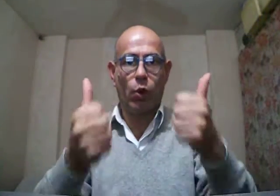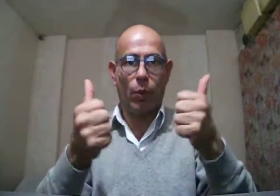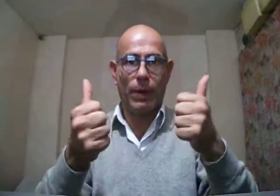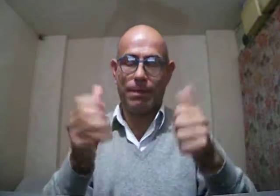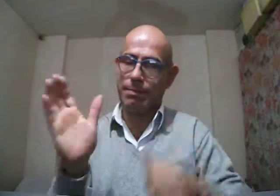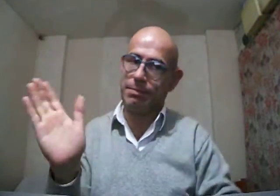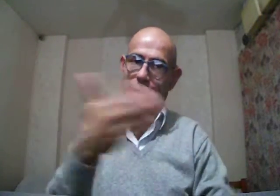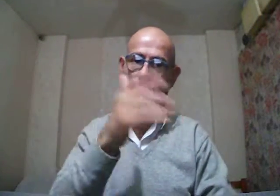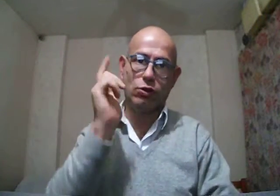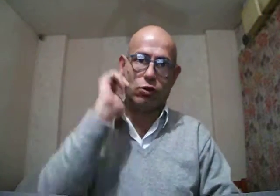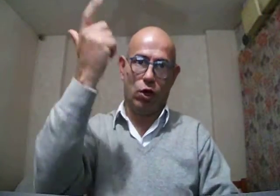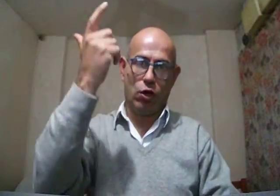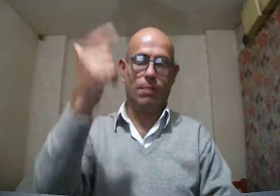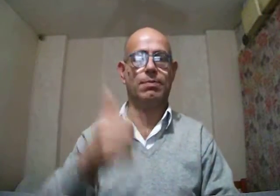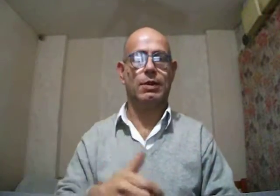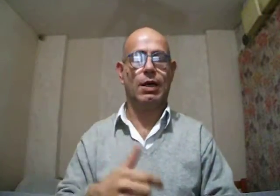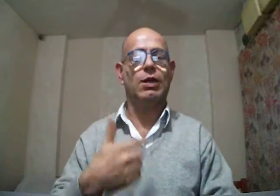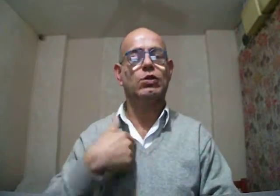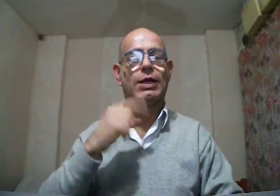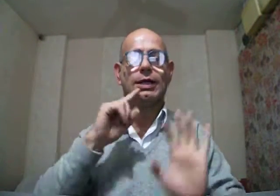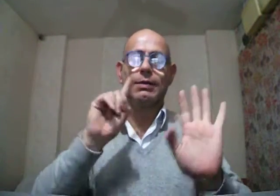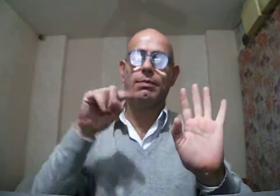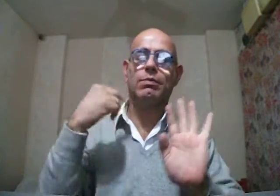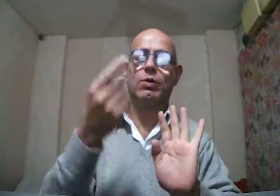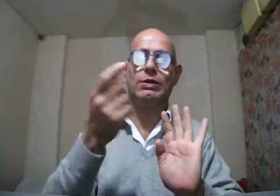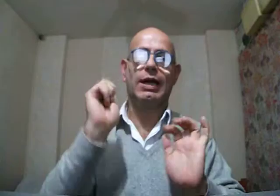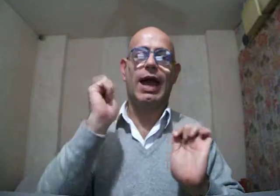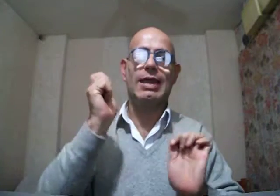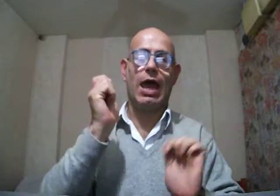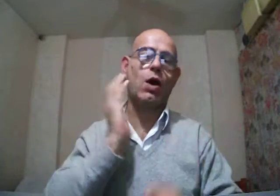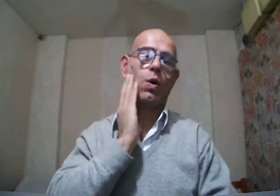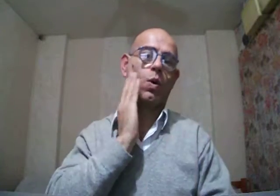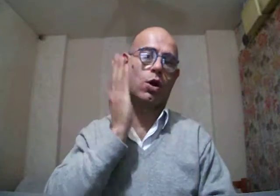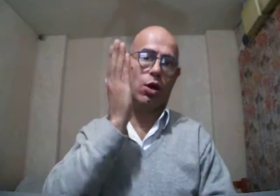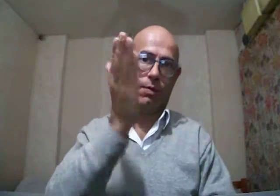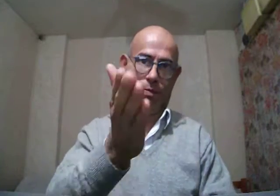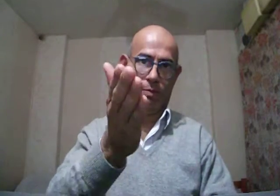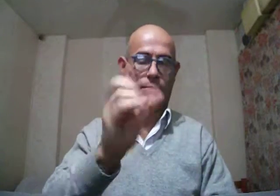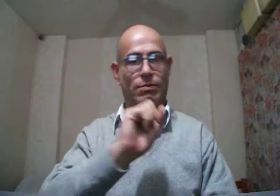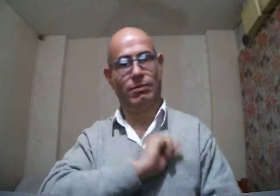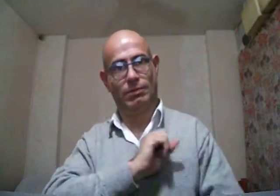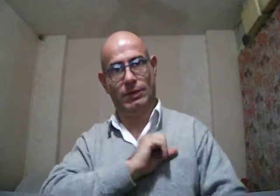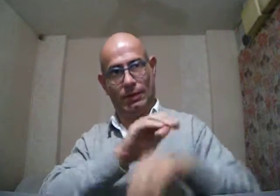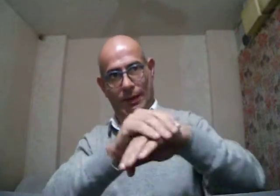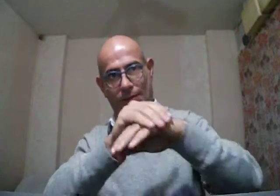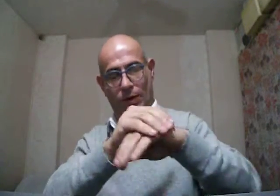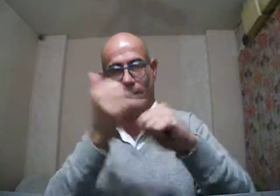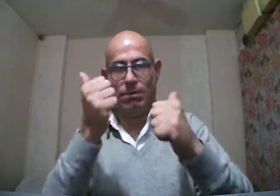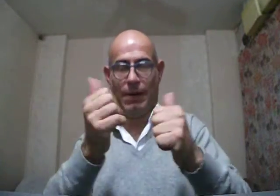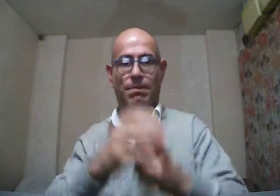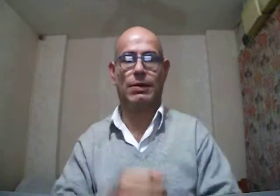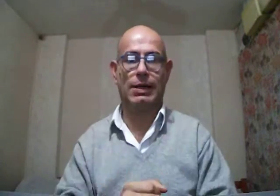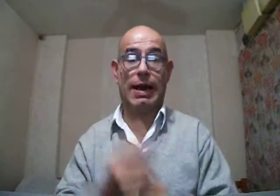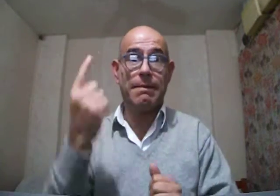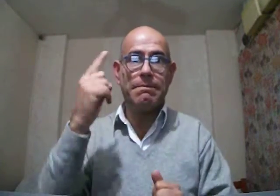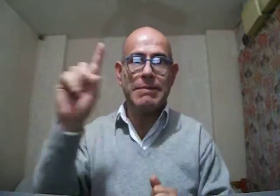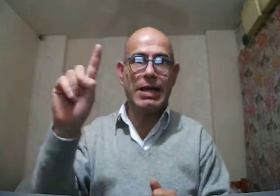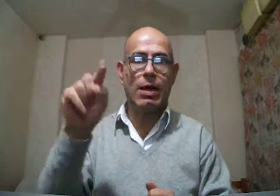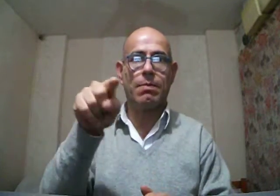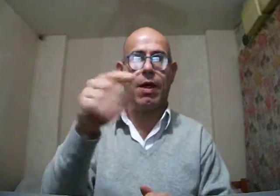No, hijo de la gente, el candidato de la Universidad de la Provincia de Buenos Aires, a pista de los servicios de atacación de la Valiposa, dice 503. Tomando lo mismo cualquier